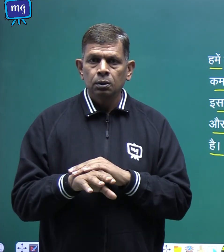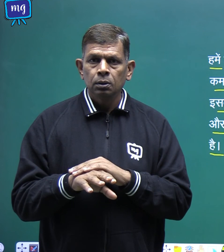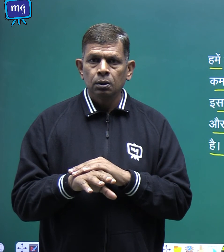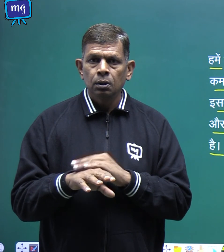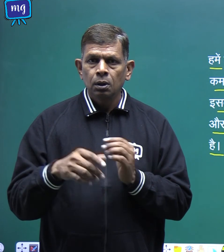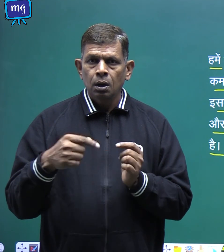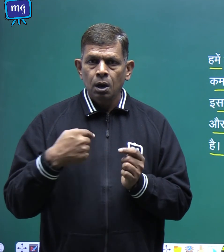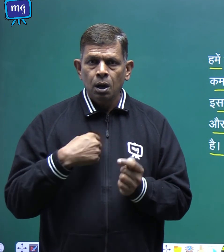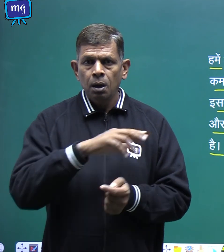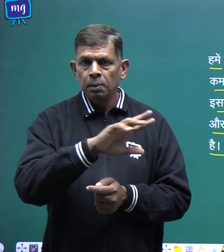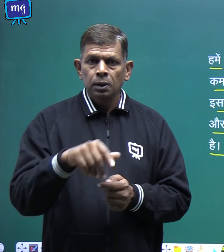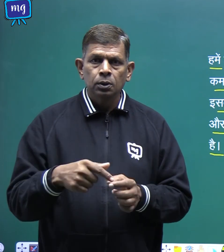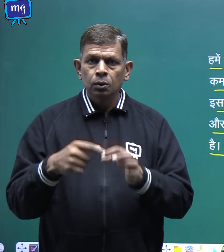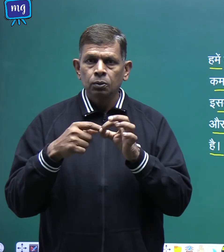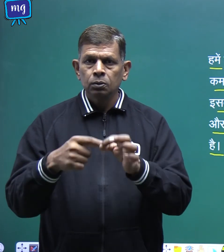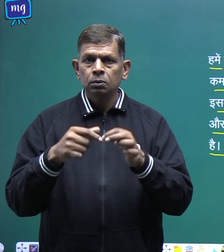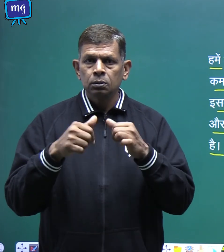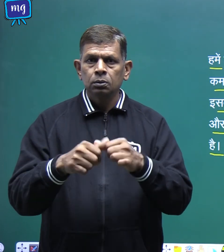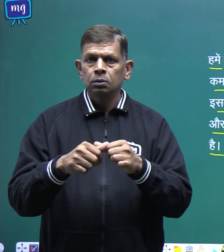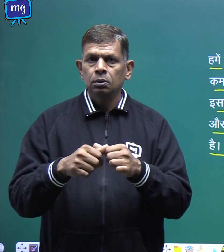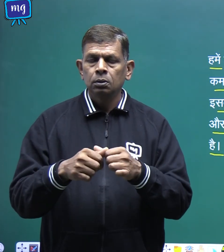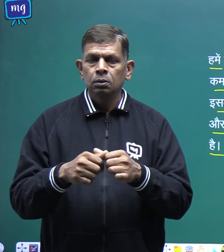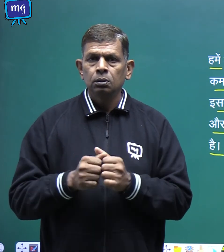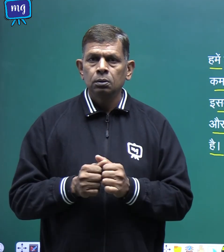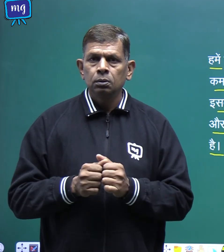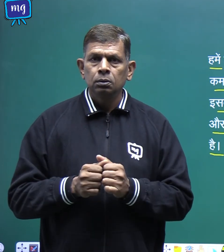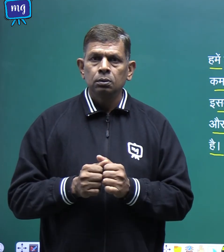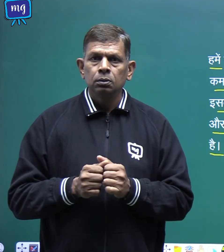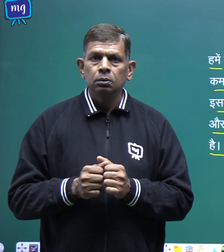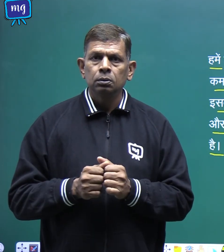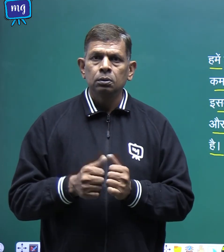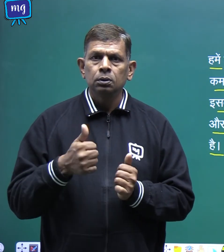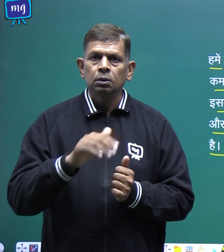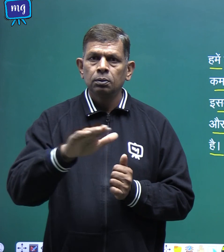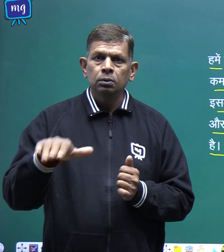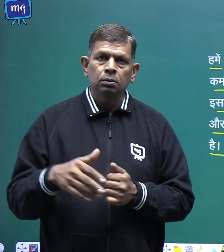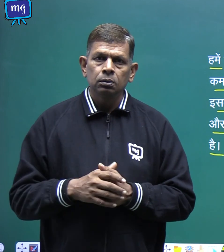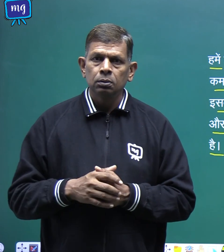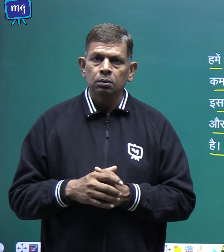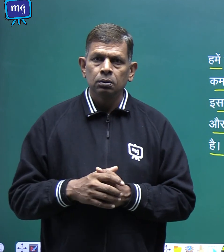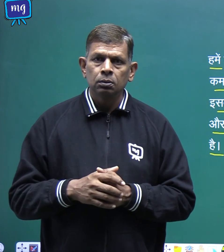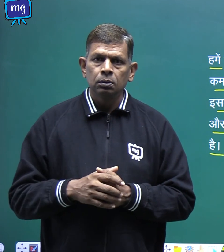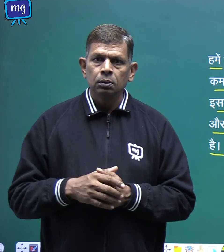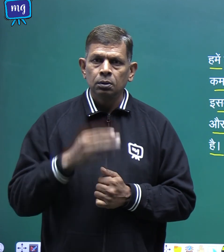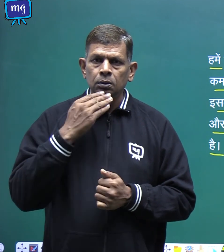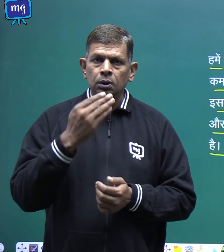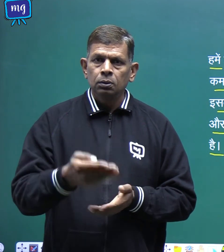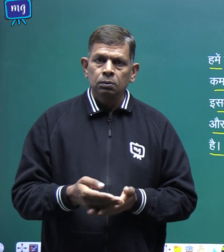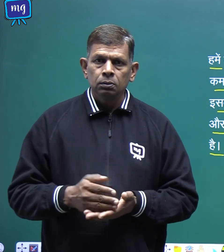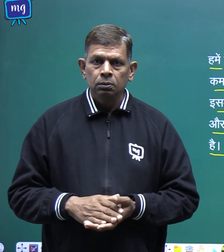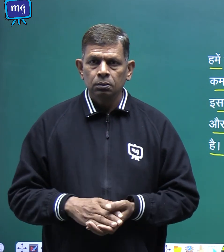हम इसके प्रश्न उत्तर करेंगे। ठीक है बच्चों, धन्यवाद।